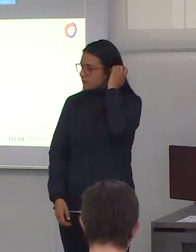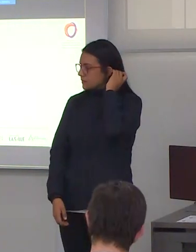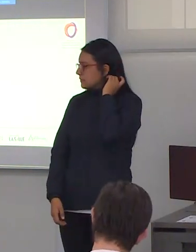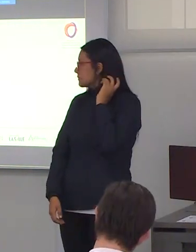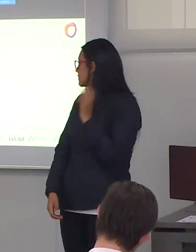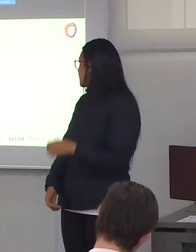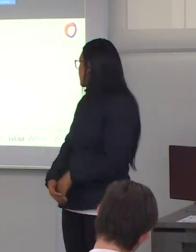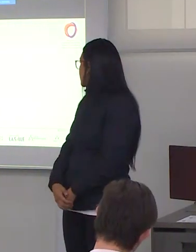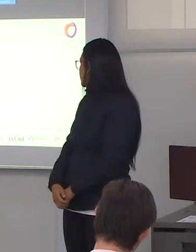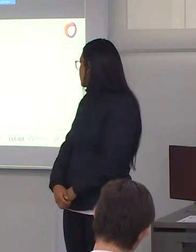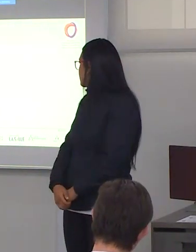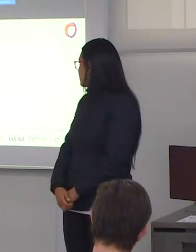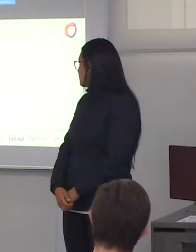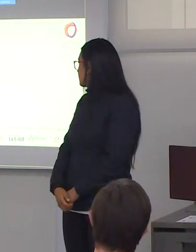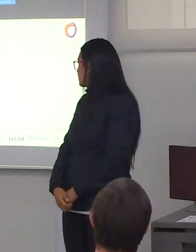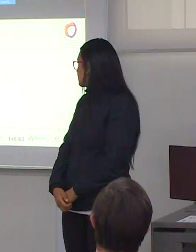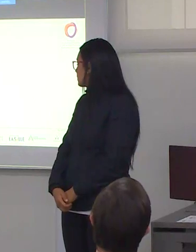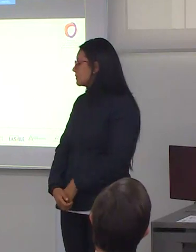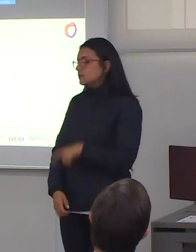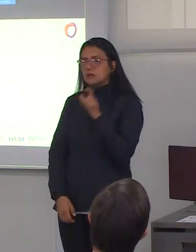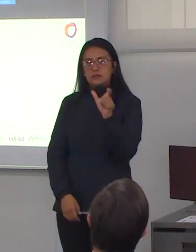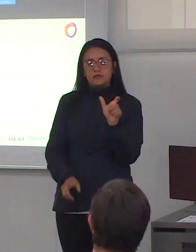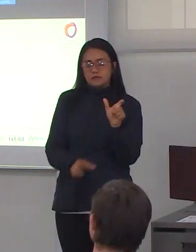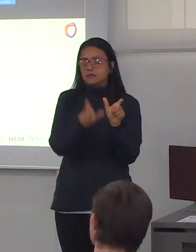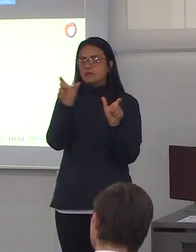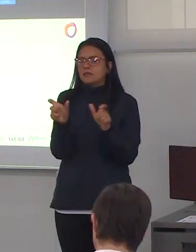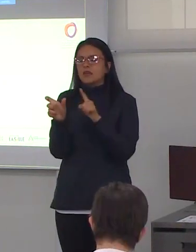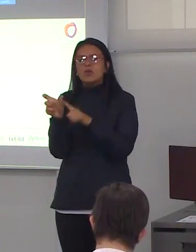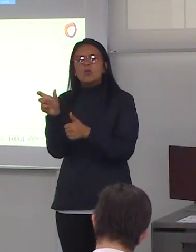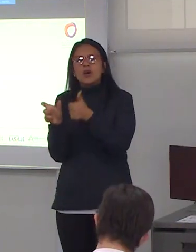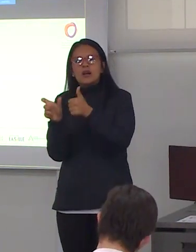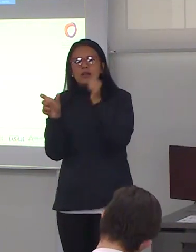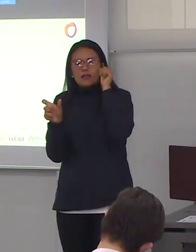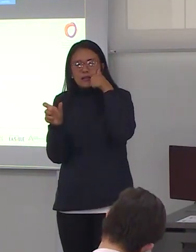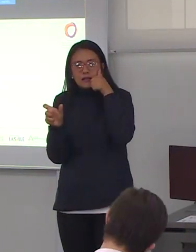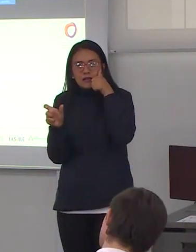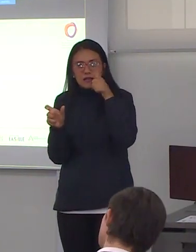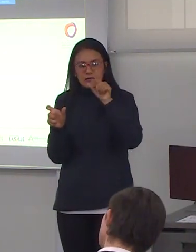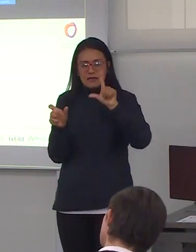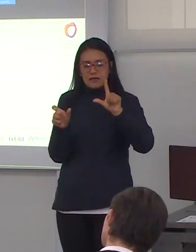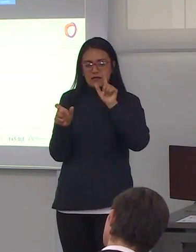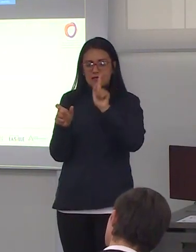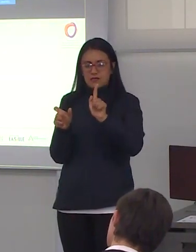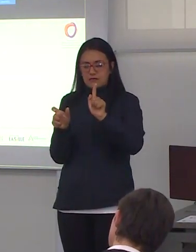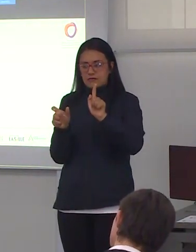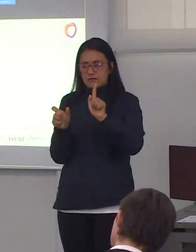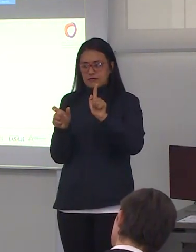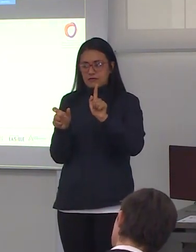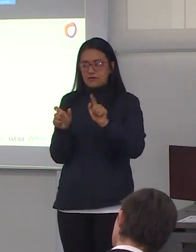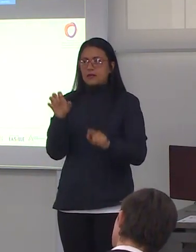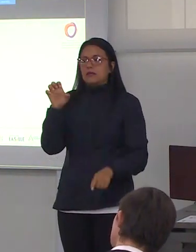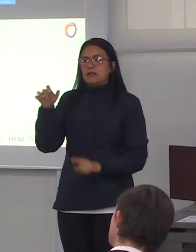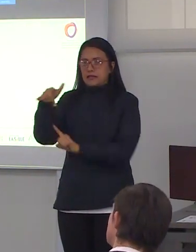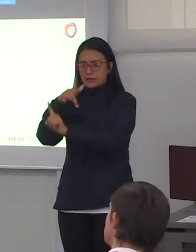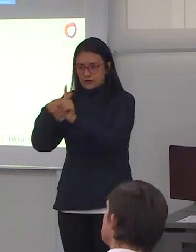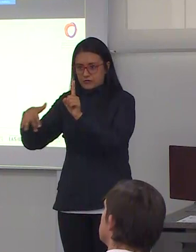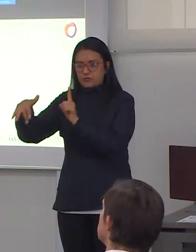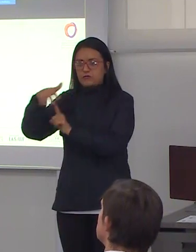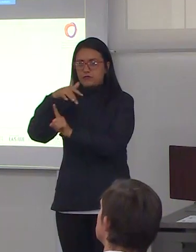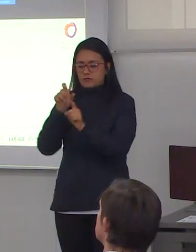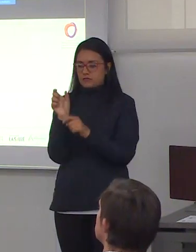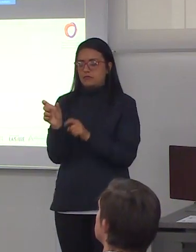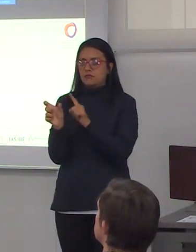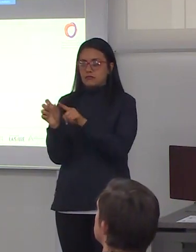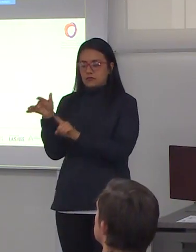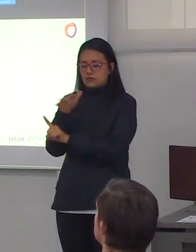el segundo elemento de la ecuación ¿cuál era? ¿se acuerdan? ese era el LLF el entorno o sea el segundo